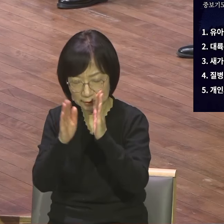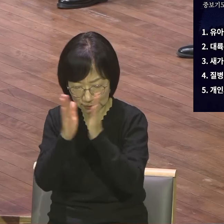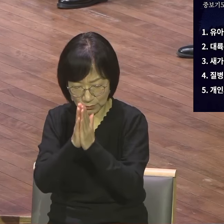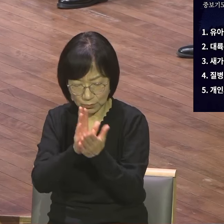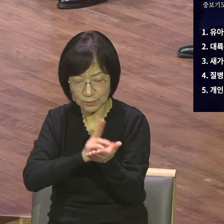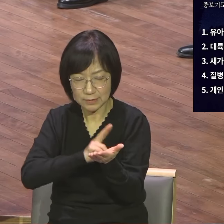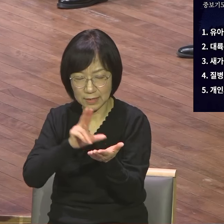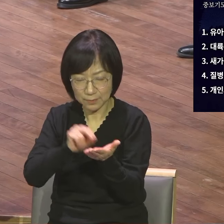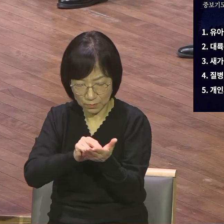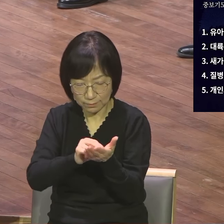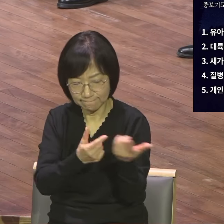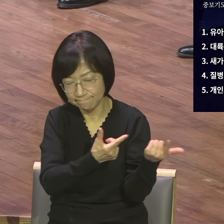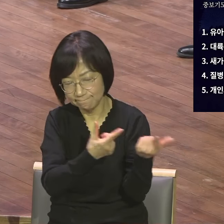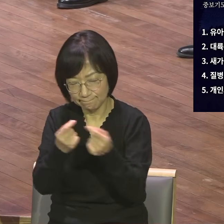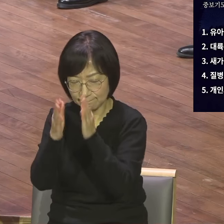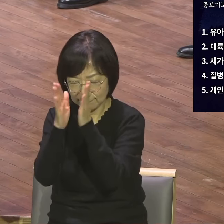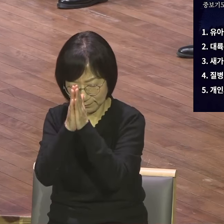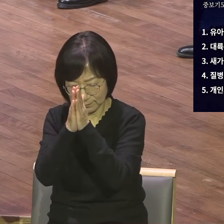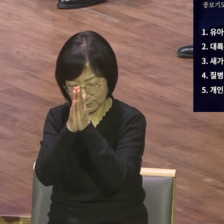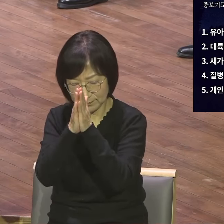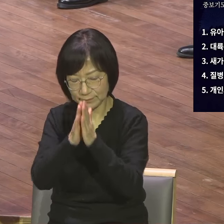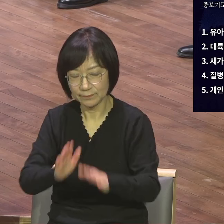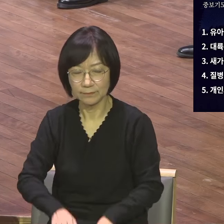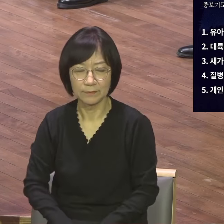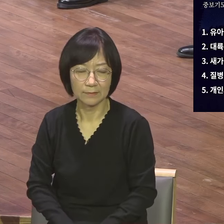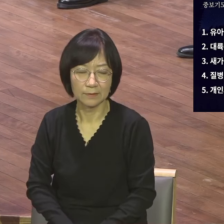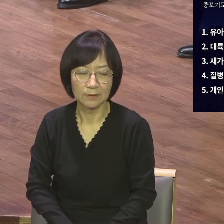함께 중보 기도하시겠습니다.